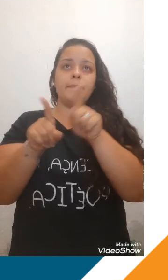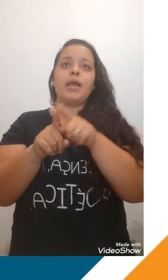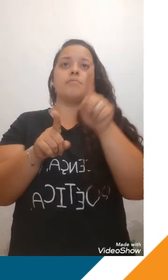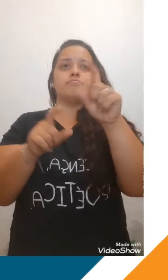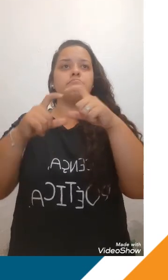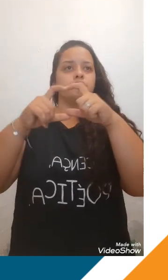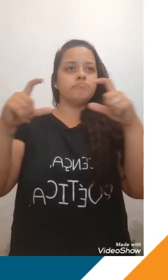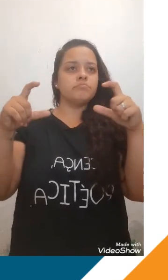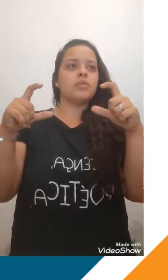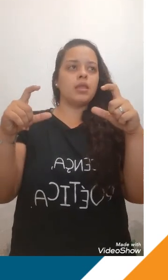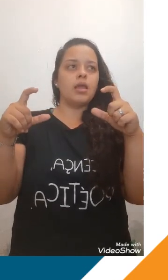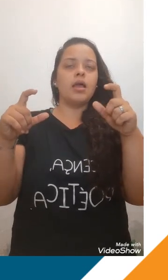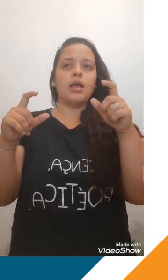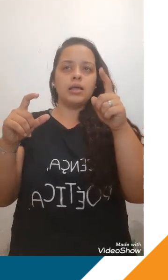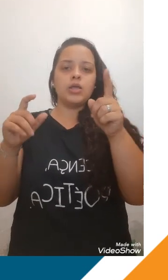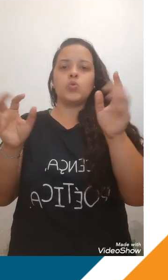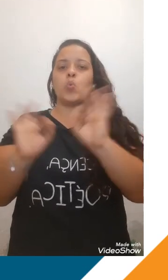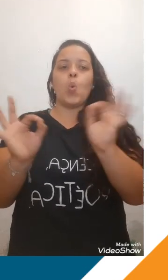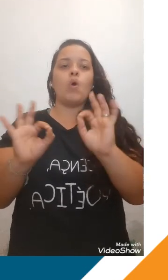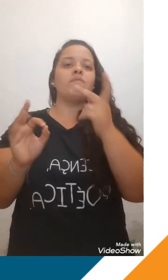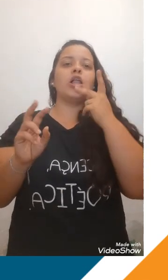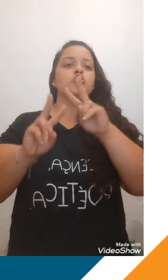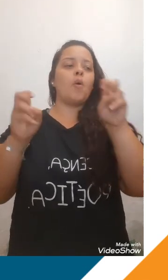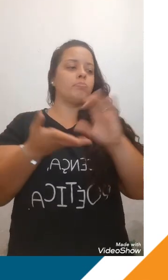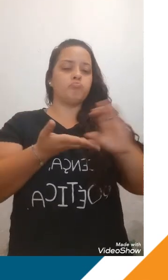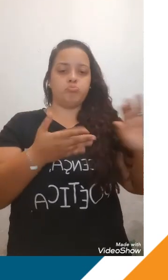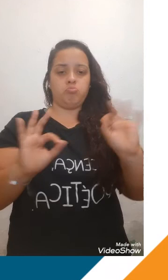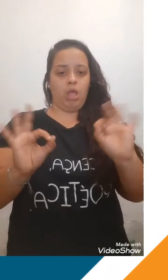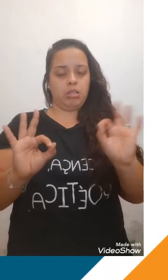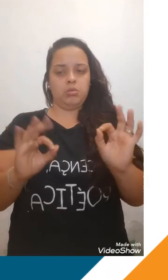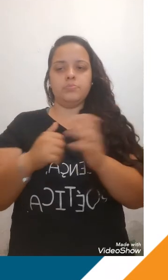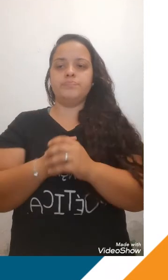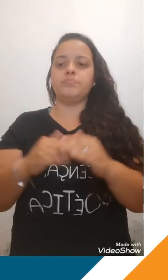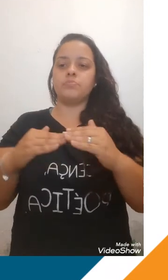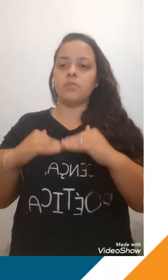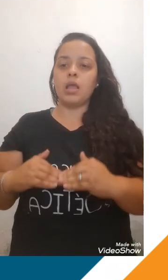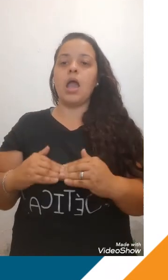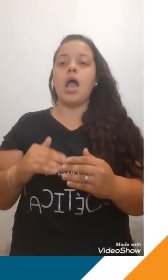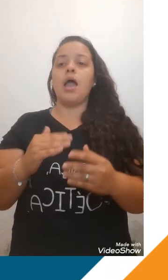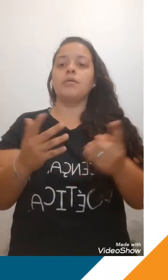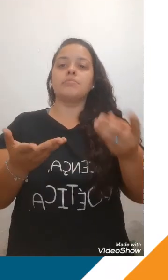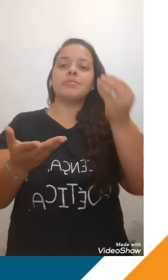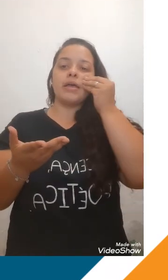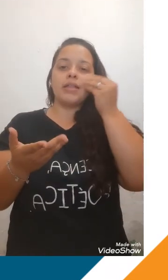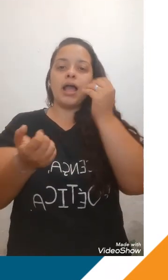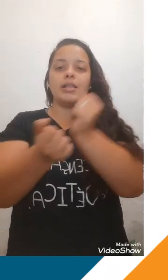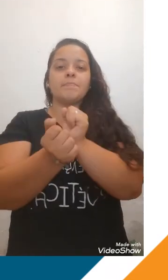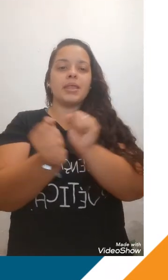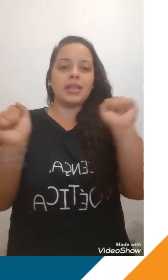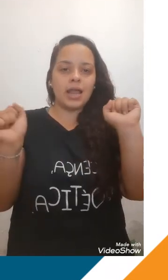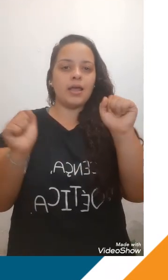que não passava por essa questão da indenização. Letra E. Antecipava a libertação paternalista